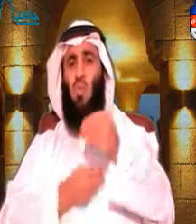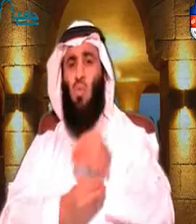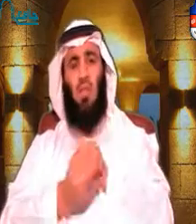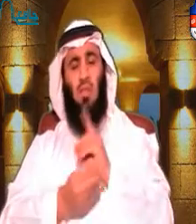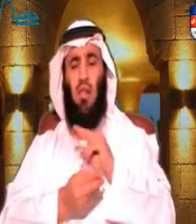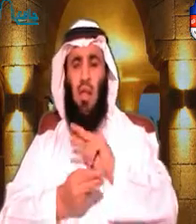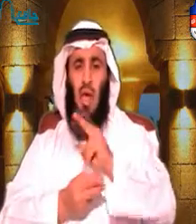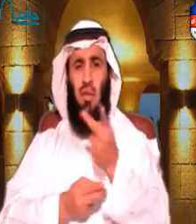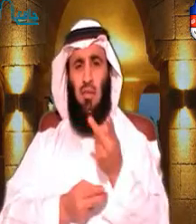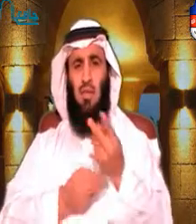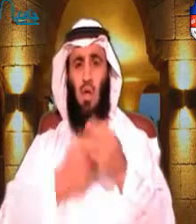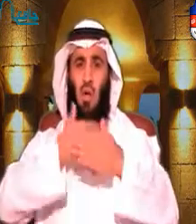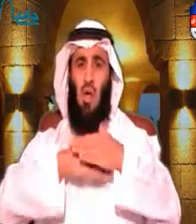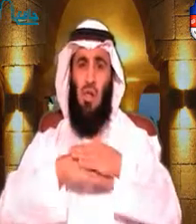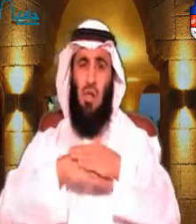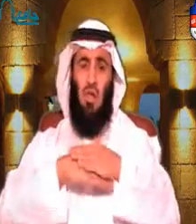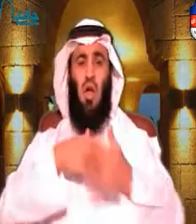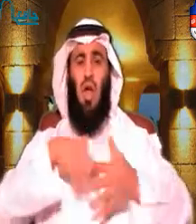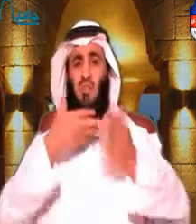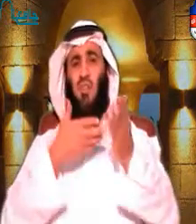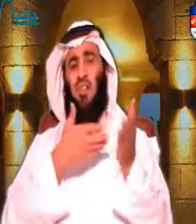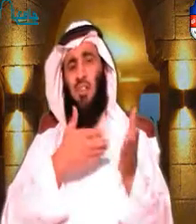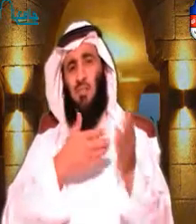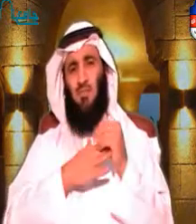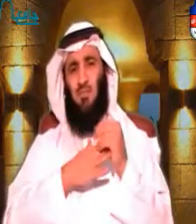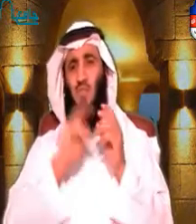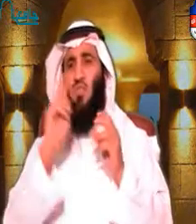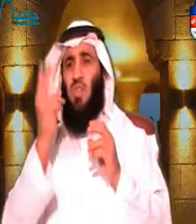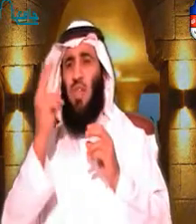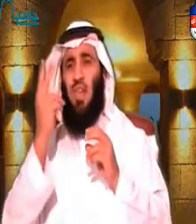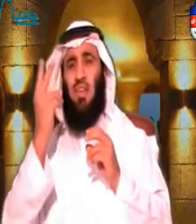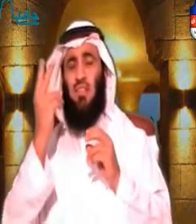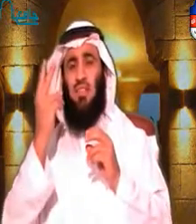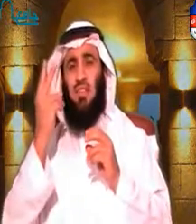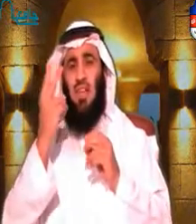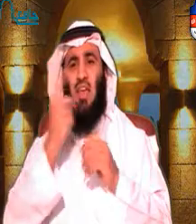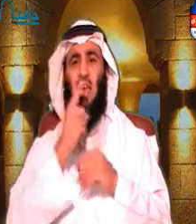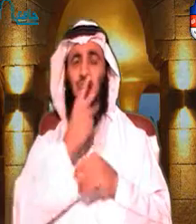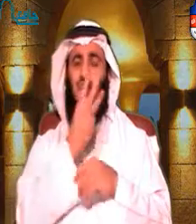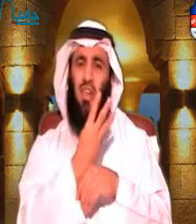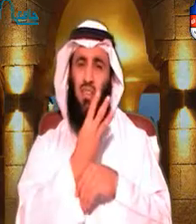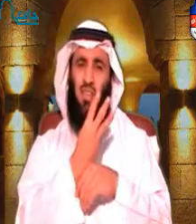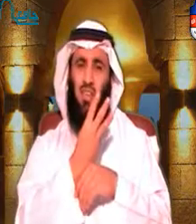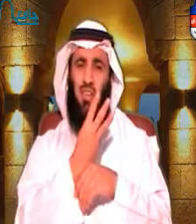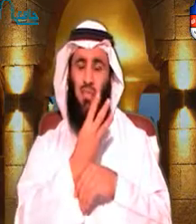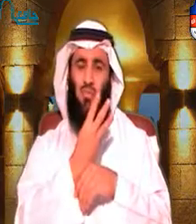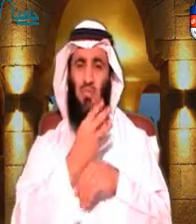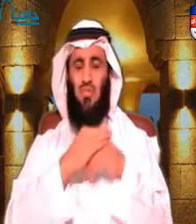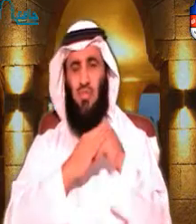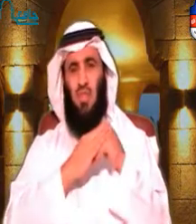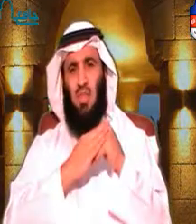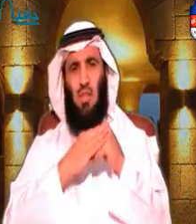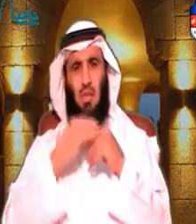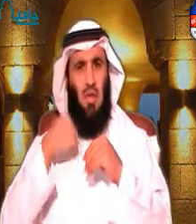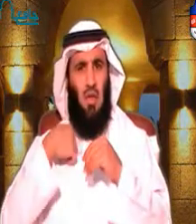وندامة. وعلى فرض أنه ولد في 12 من ربيع الأول، فإن صاحب العقل السليم